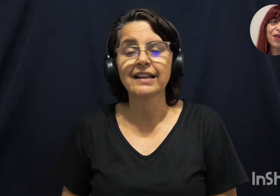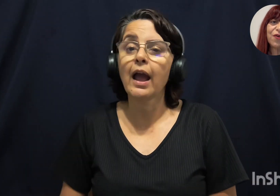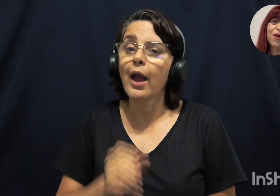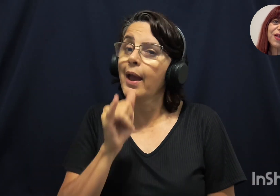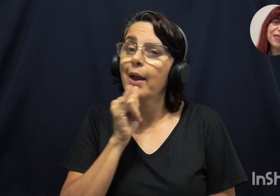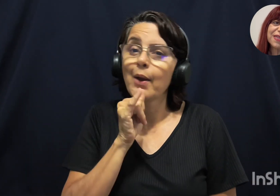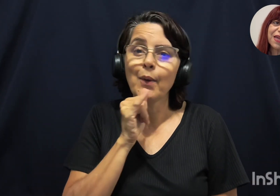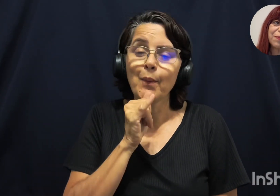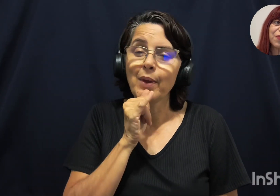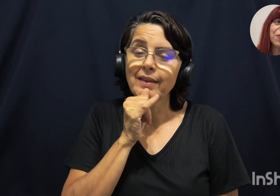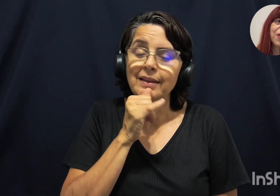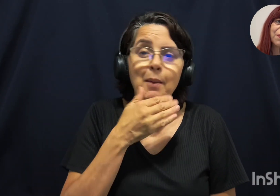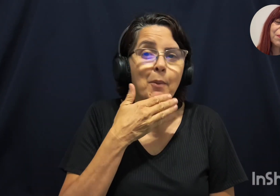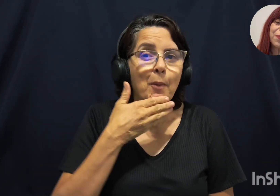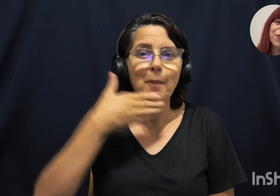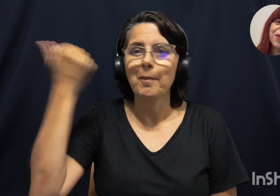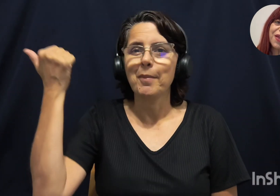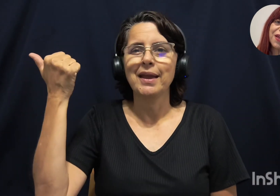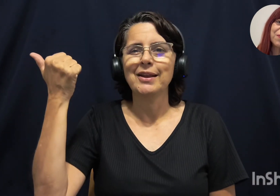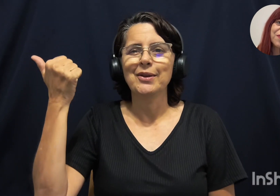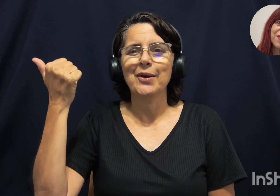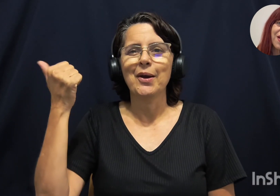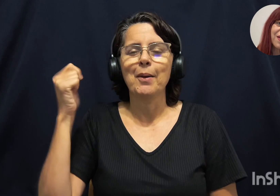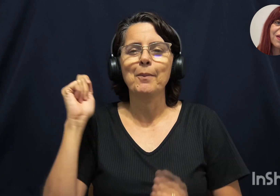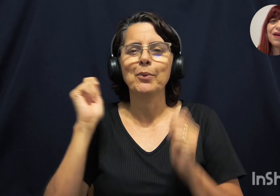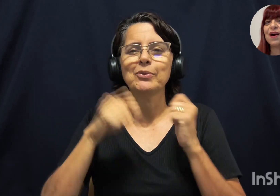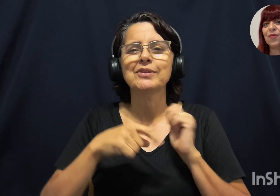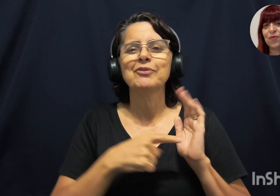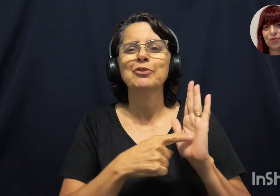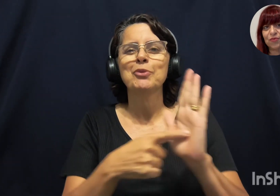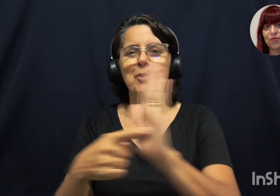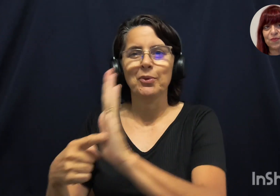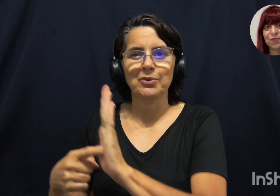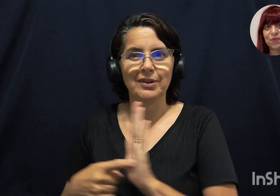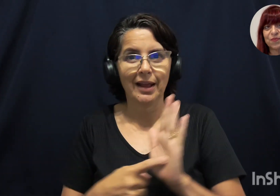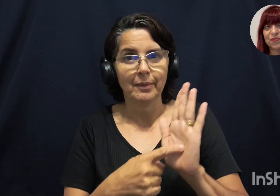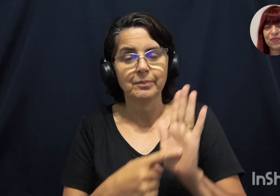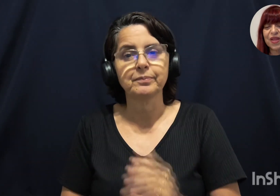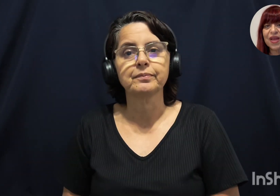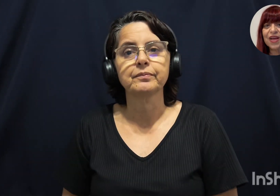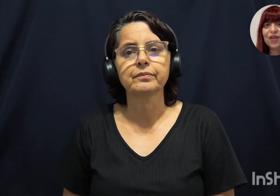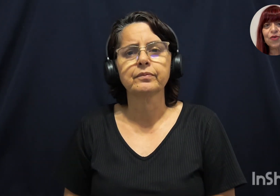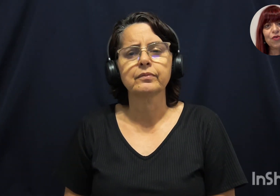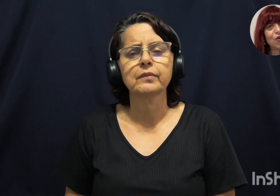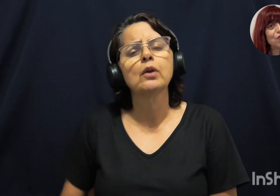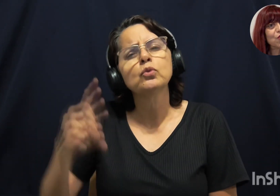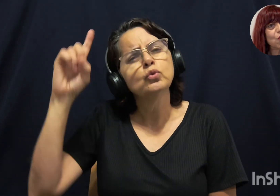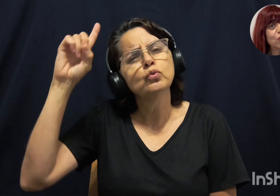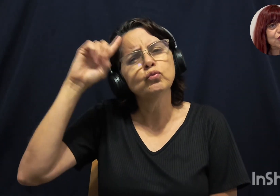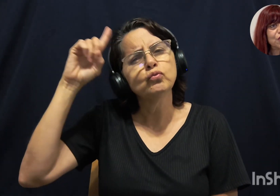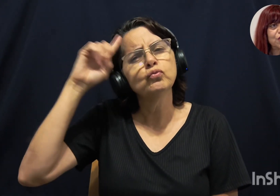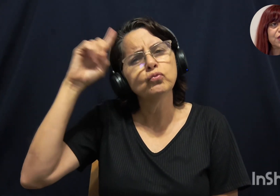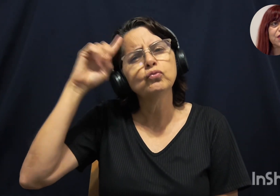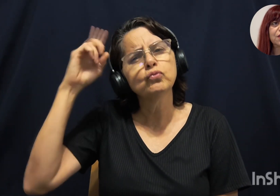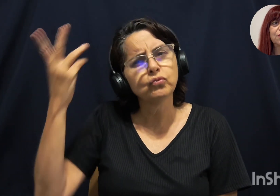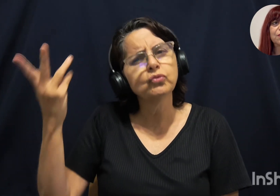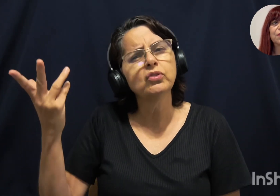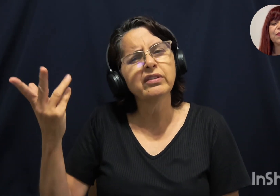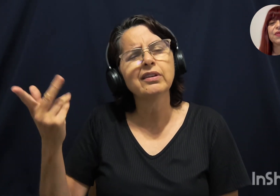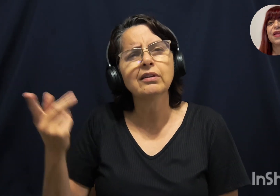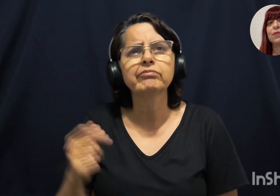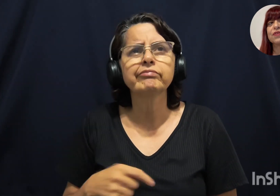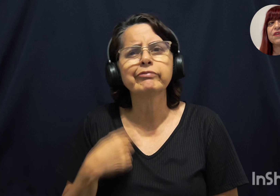o melhor exemplo que poderemos dar ao outro. No nosso